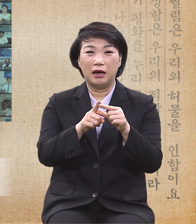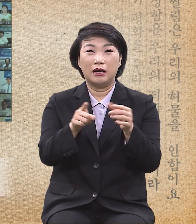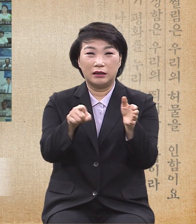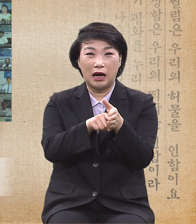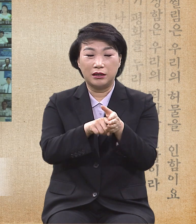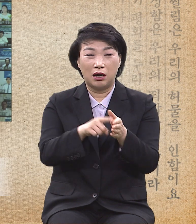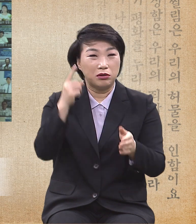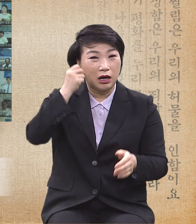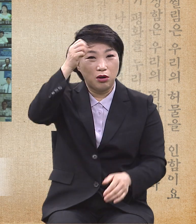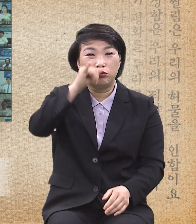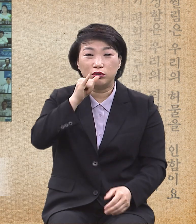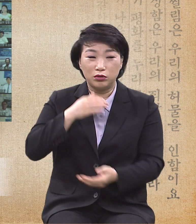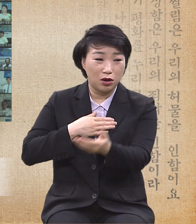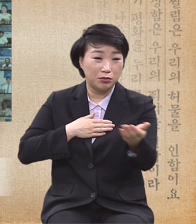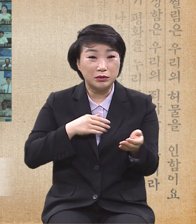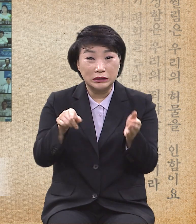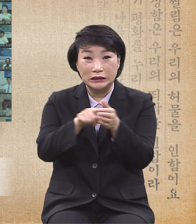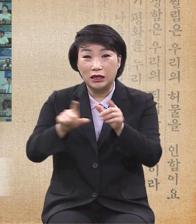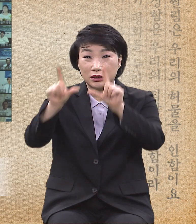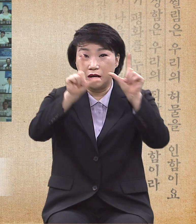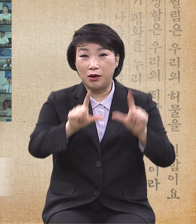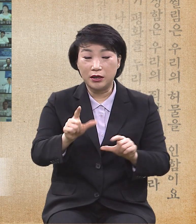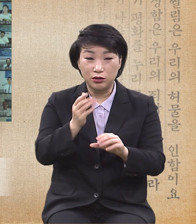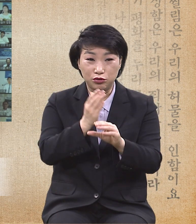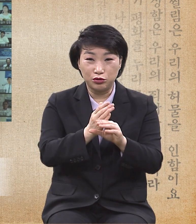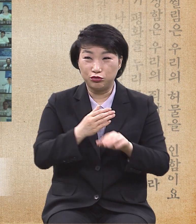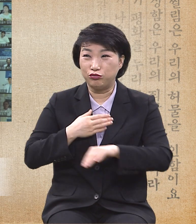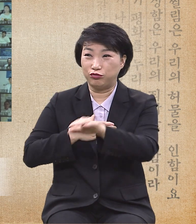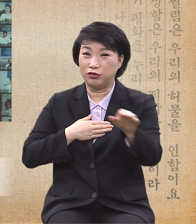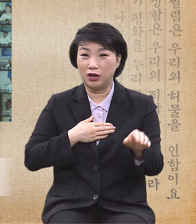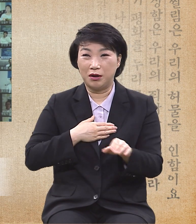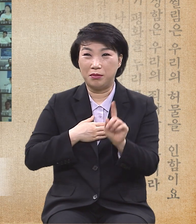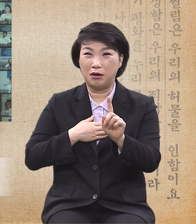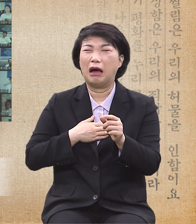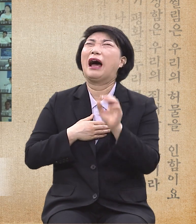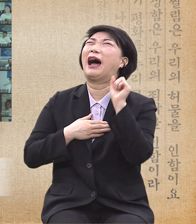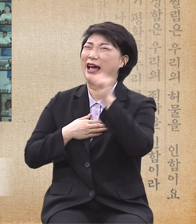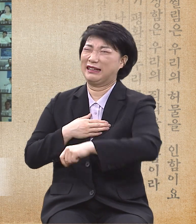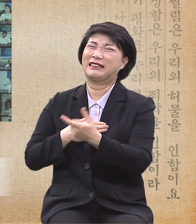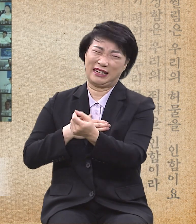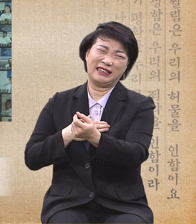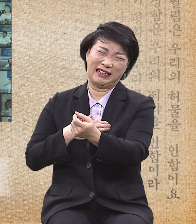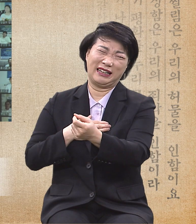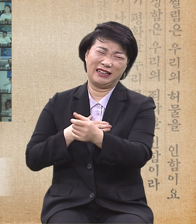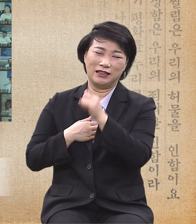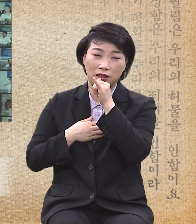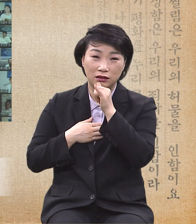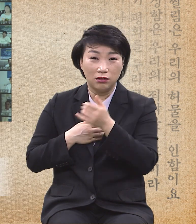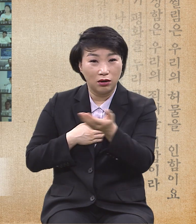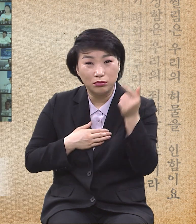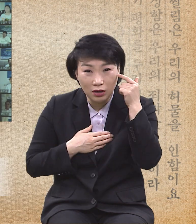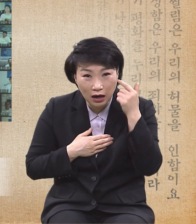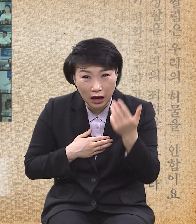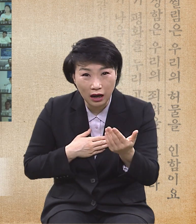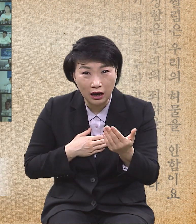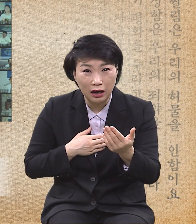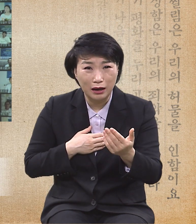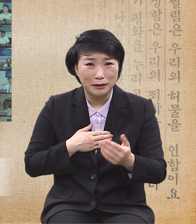신앙생활 하는데 그냥 우리가 그렇다는 거지 뭐.